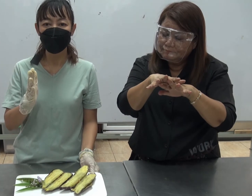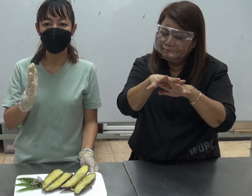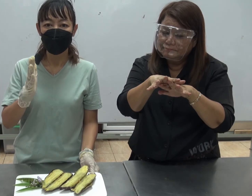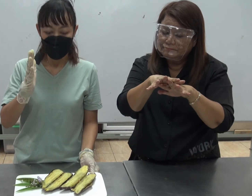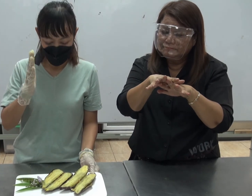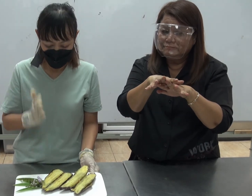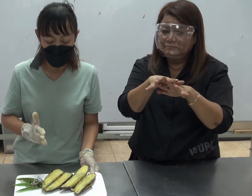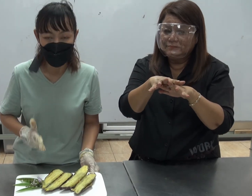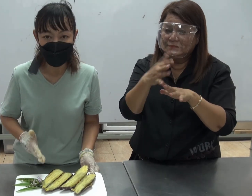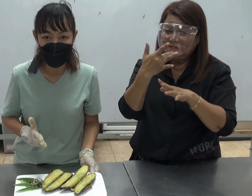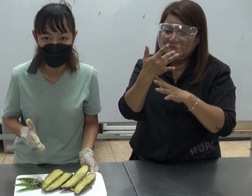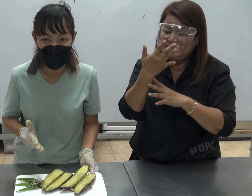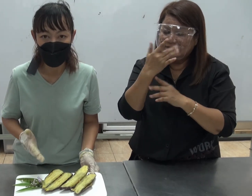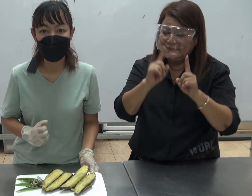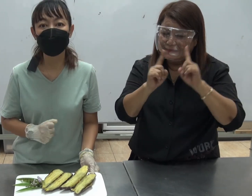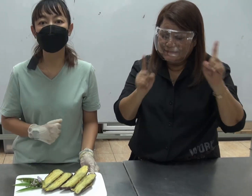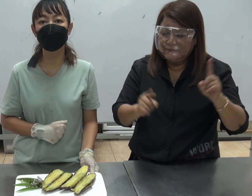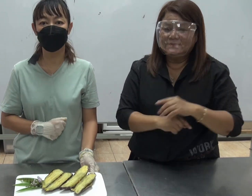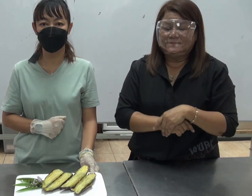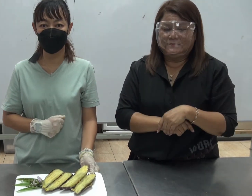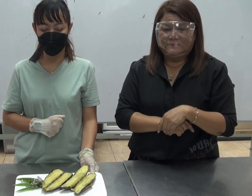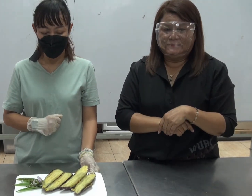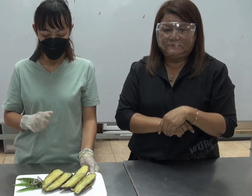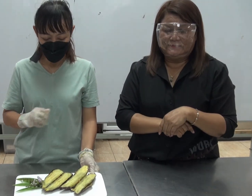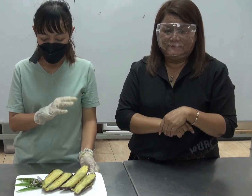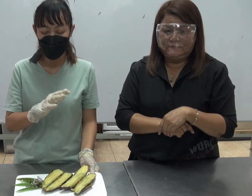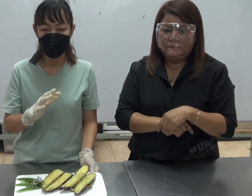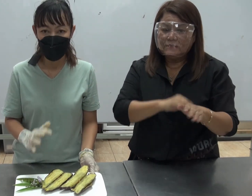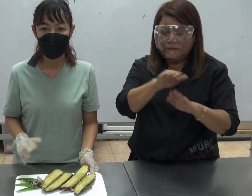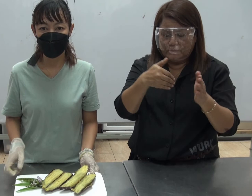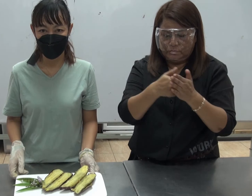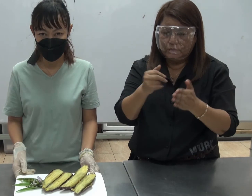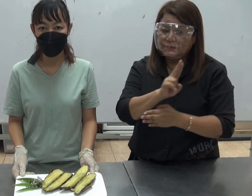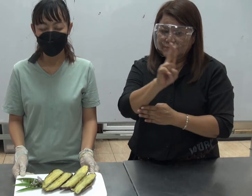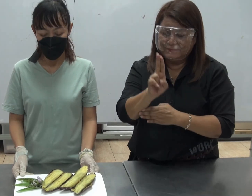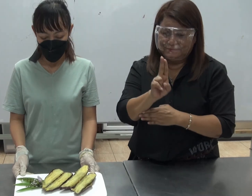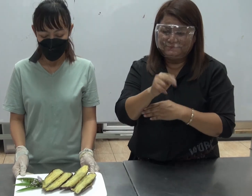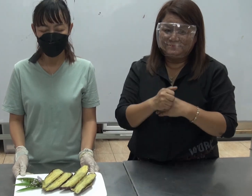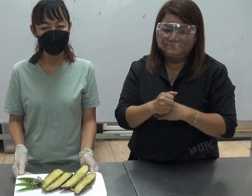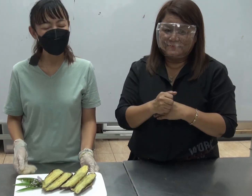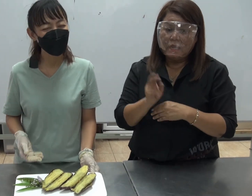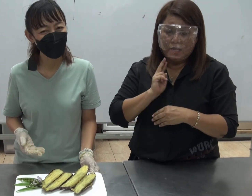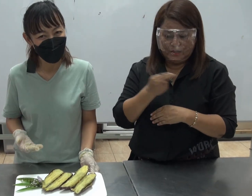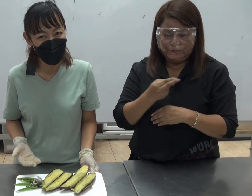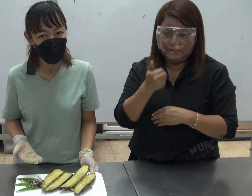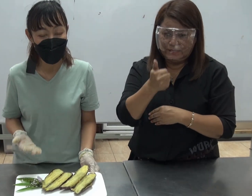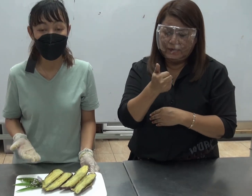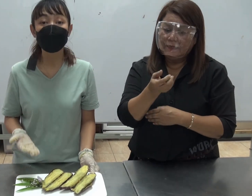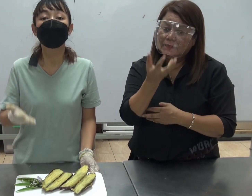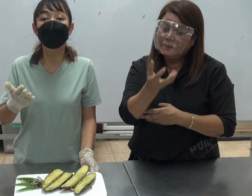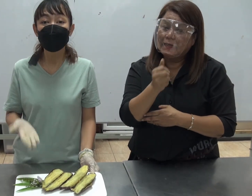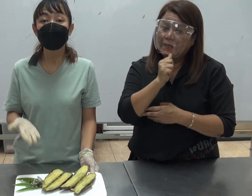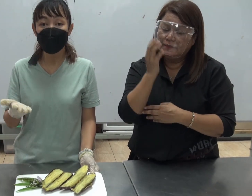ความสีสันต่างๆนะคะทุกอย่างเอามาใช้นะคะแล้วเราจะได้จานที่สวยงาม